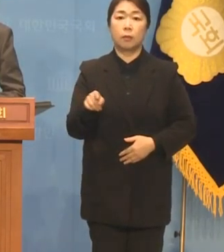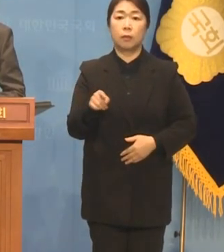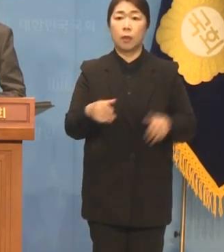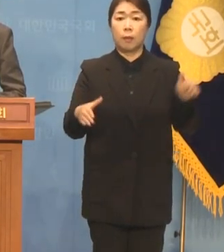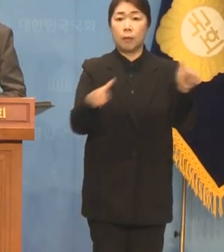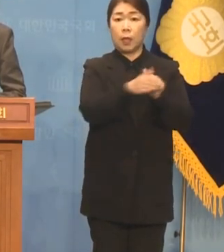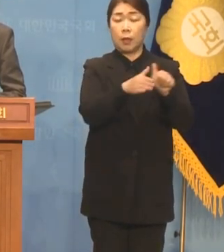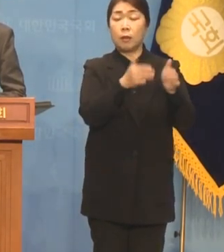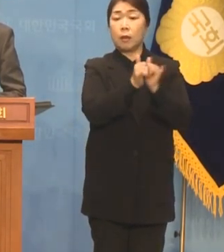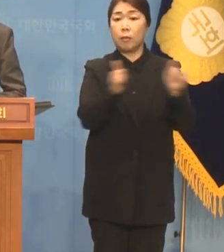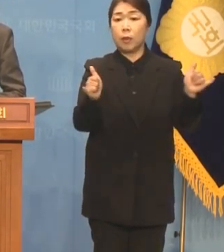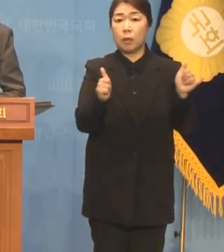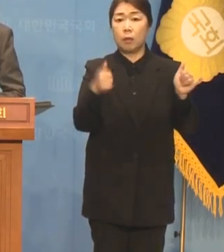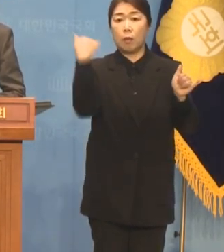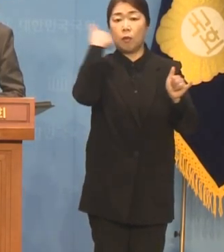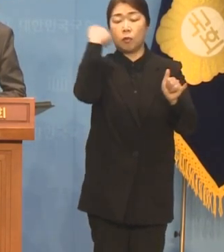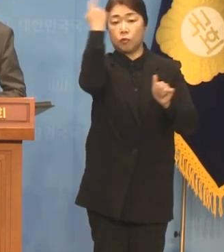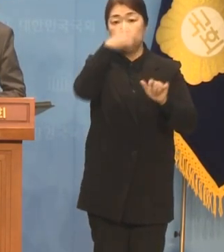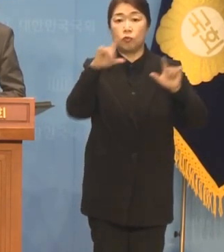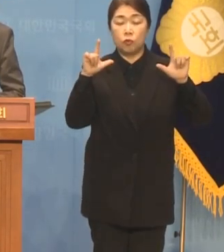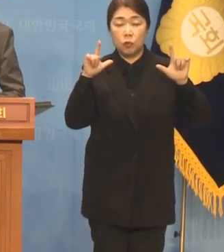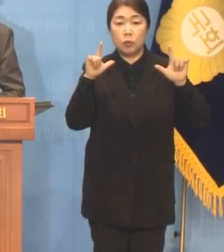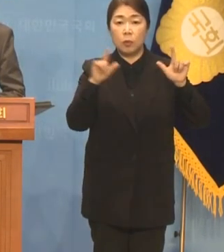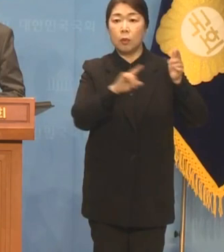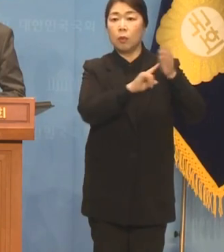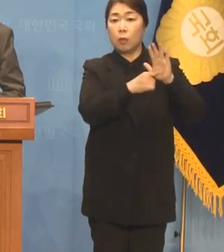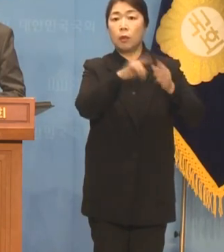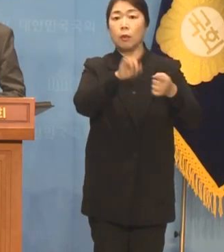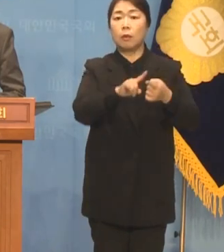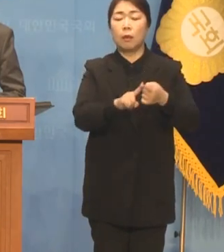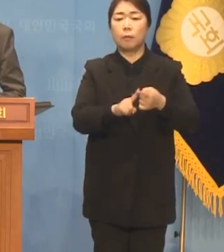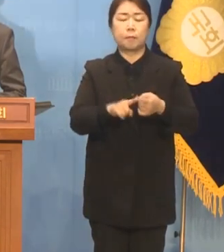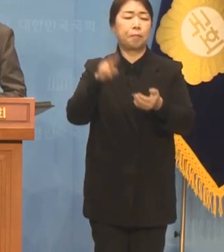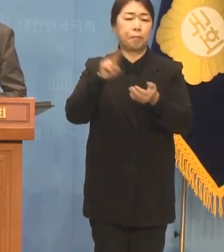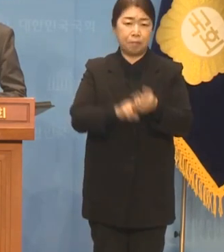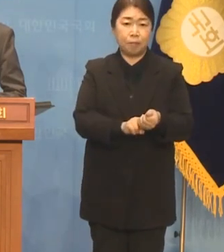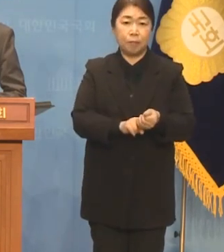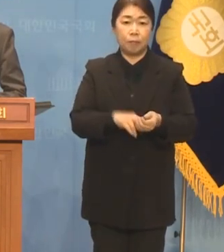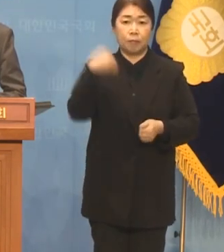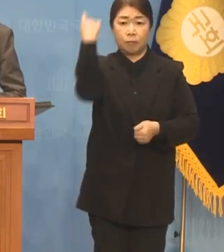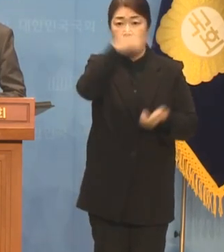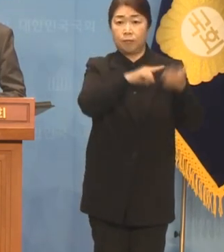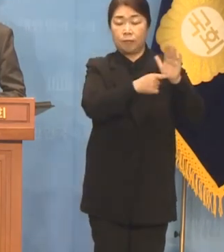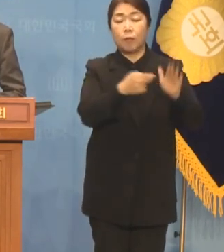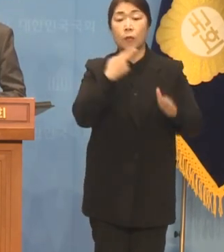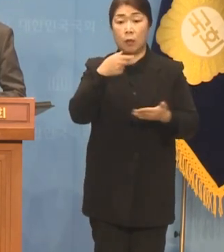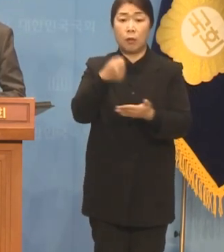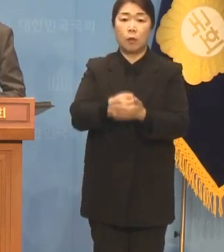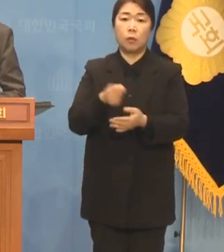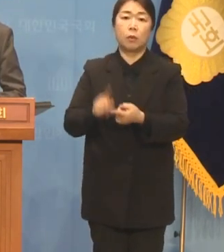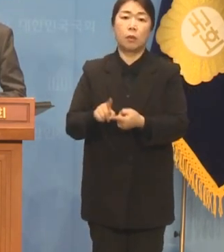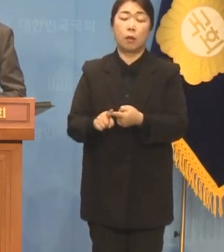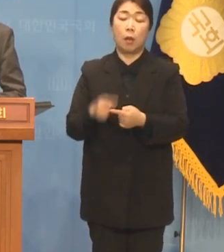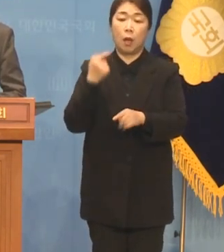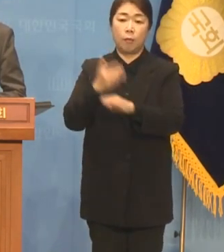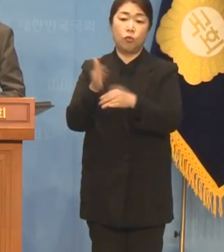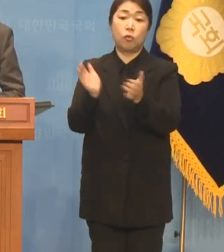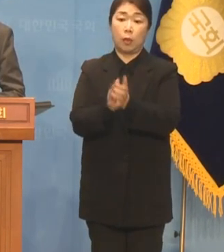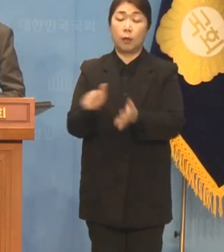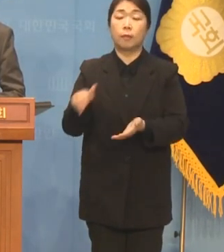테러범의 신상 공개에 대해서 공개하지 않기로 한 결정에 대해서